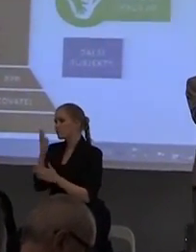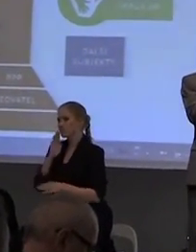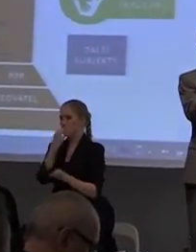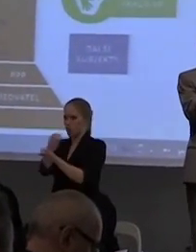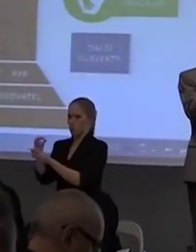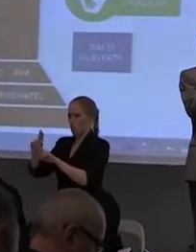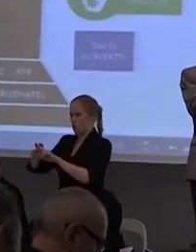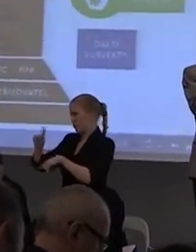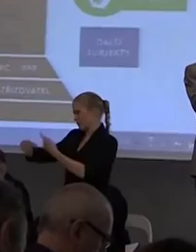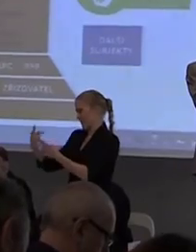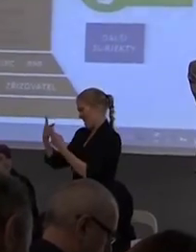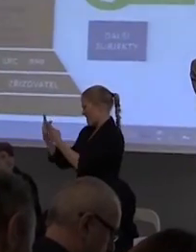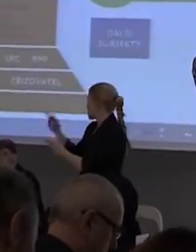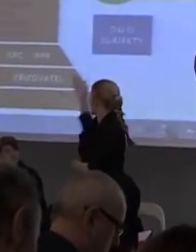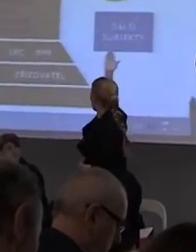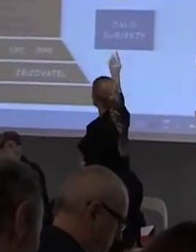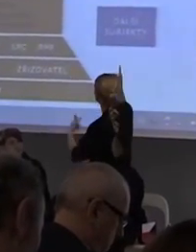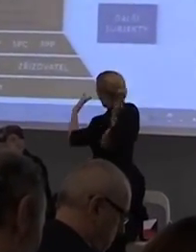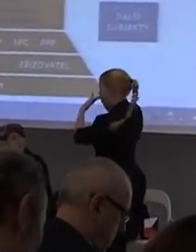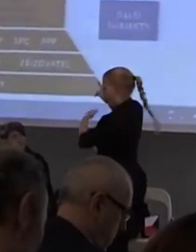verzi na webové stránce. Tak,